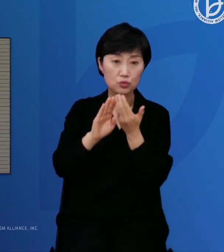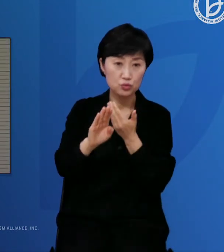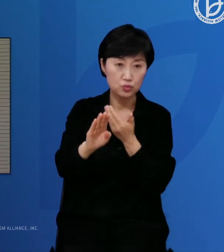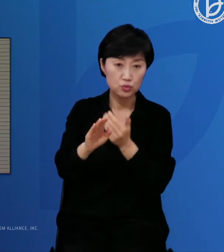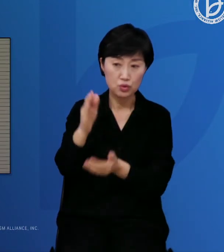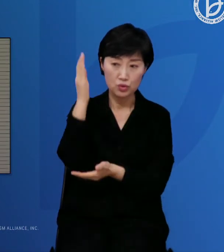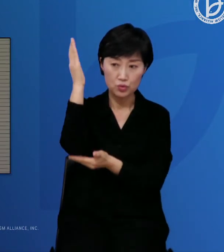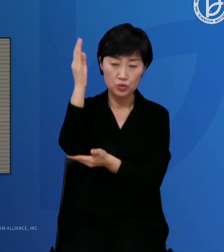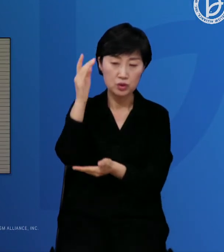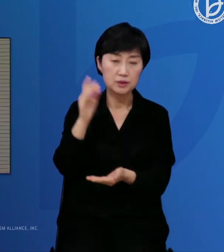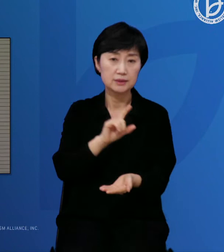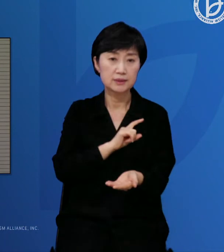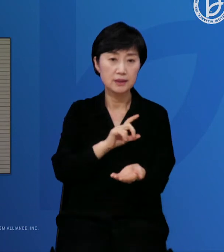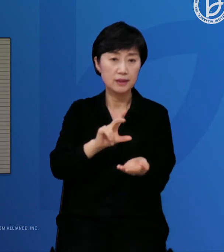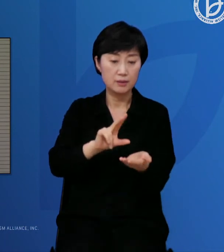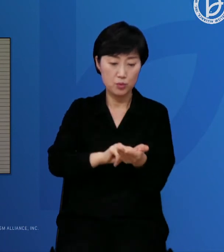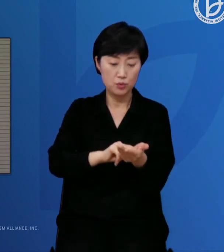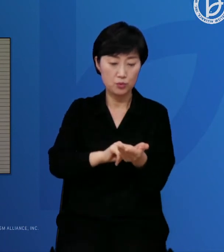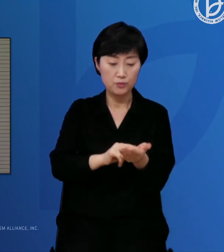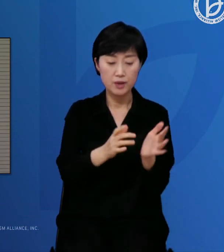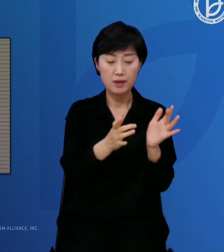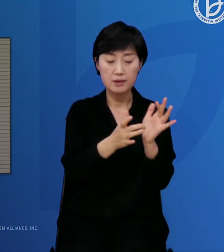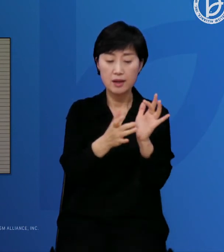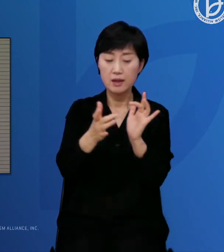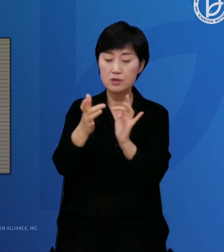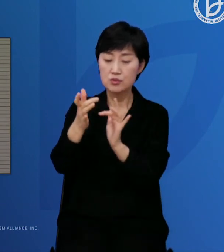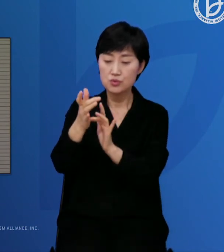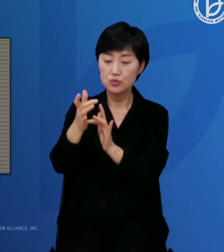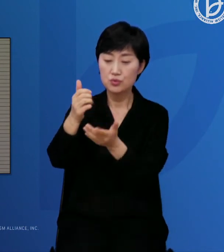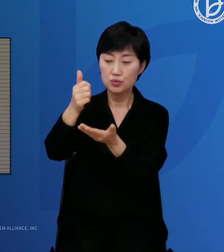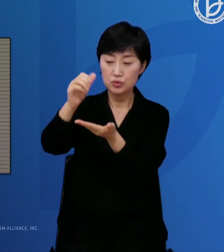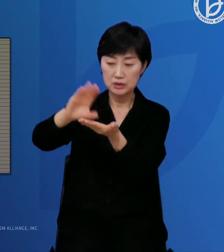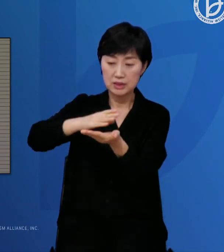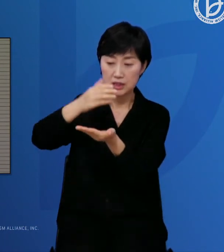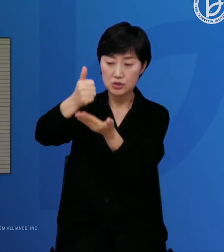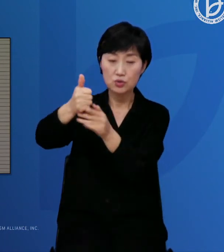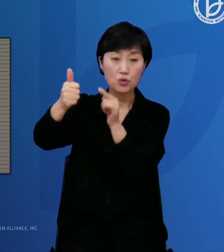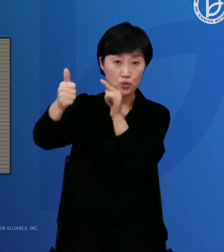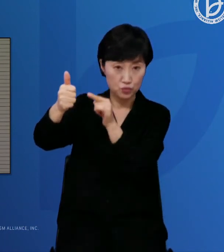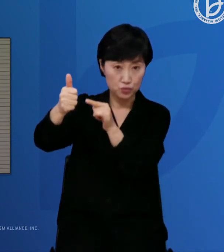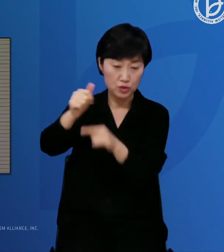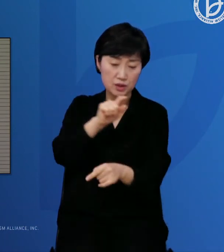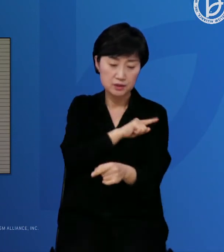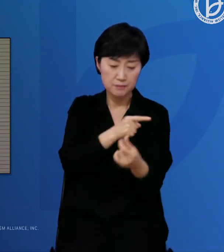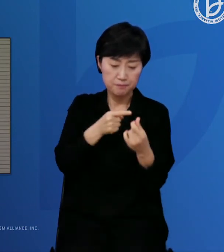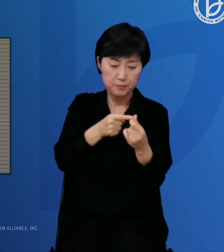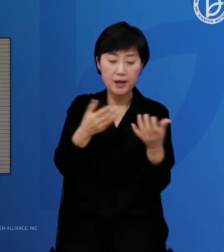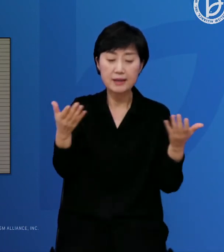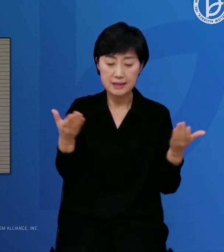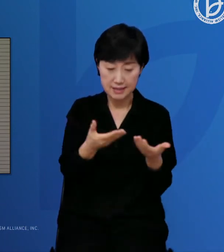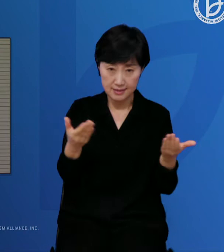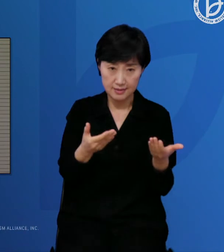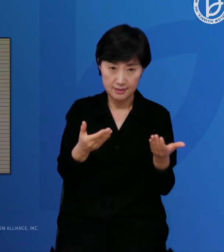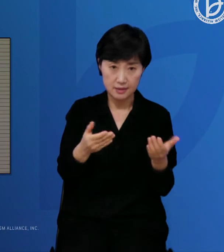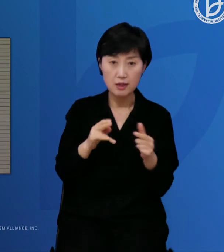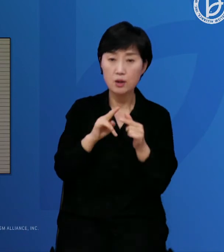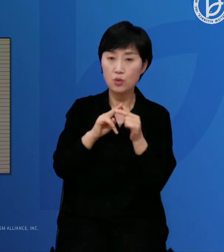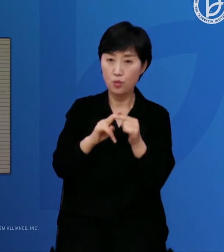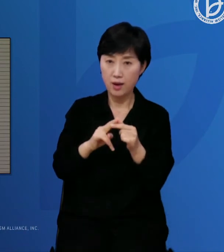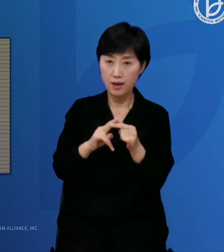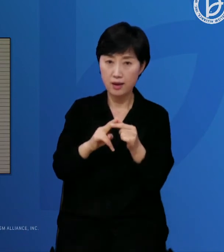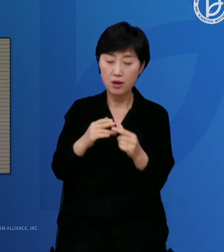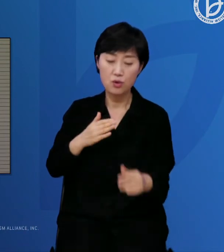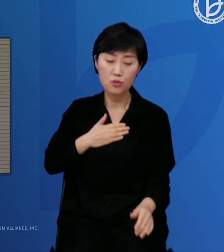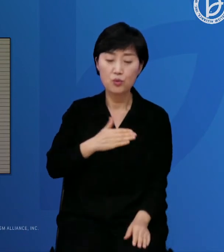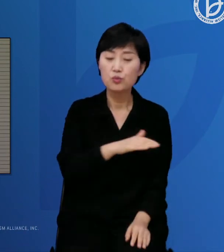후에 예수 그리스도의 첫 사역과 우리의 시작이라는 제목으로 유광성 목사님께서 말씀 증거해 주시겠습니다. After